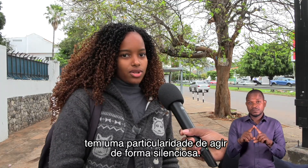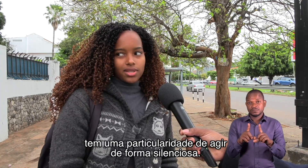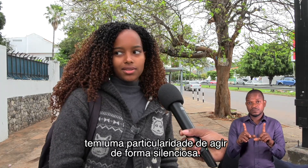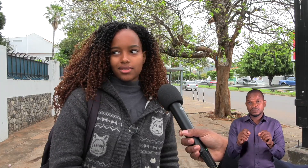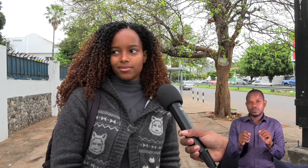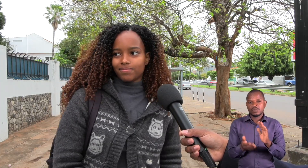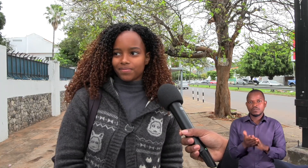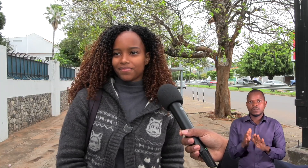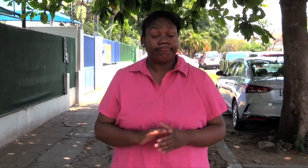silenciosa.